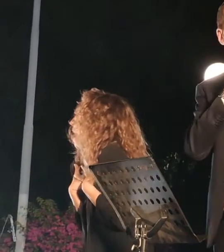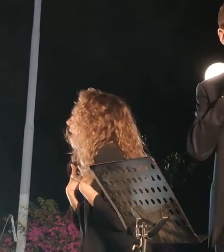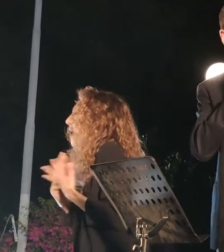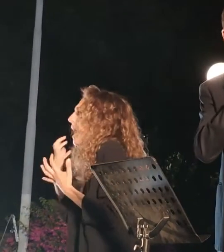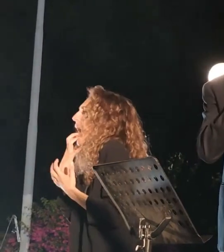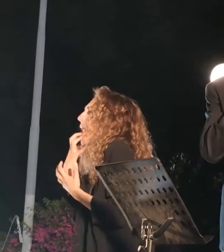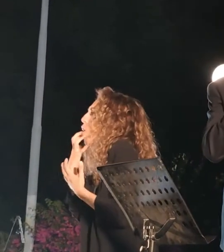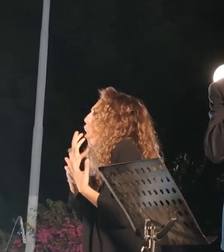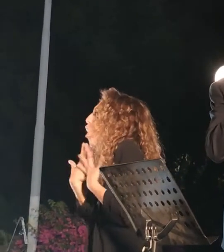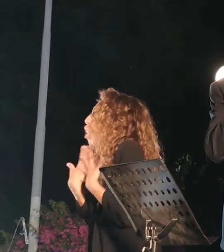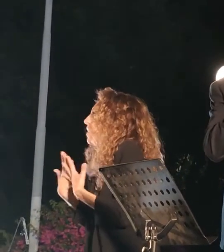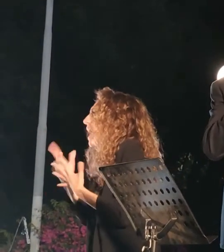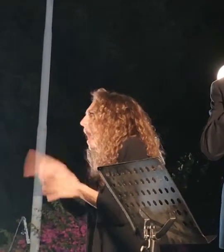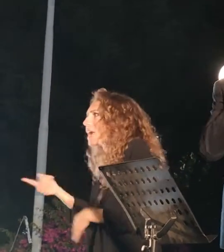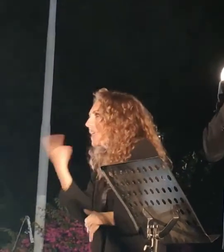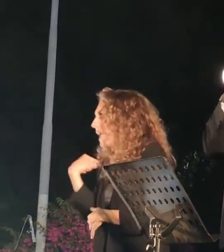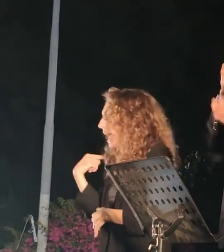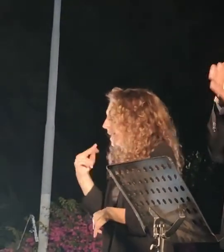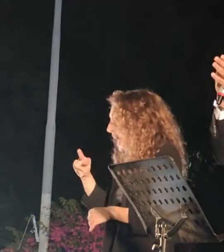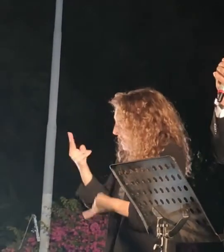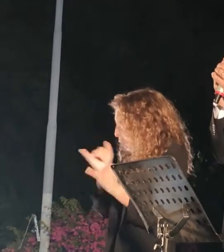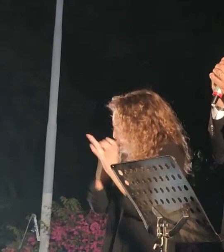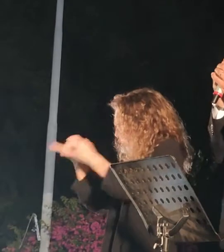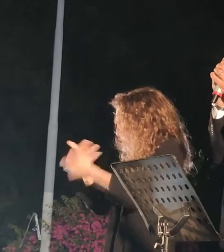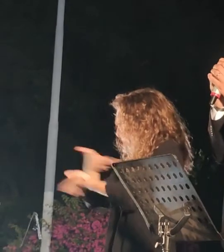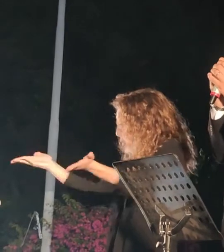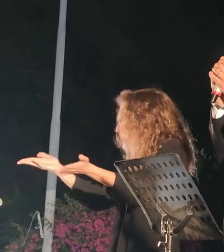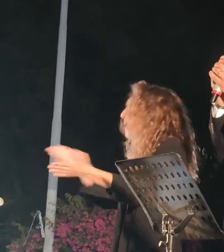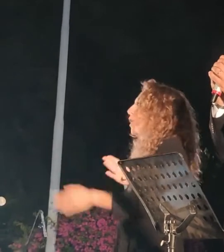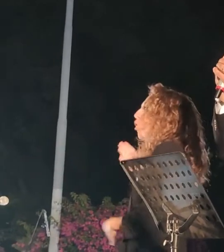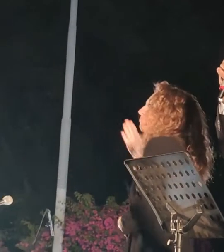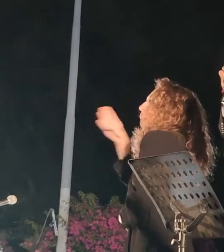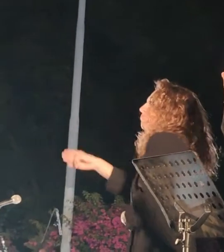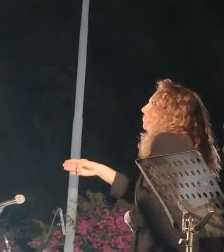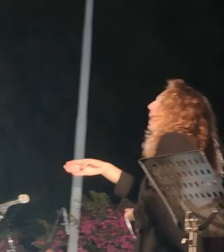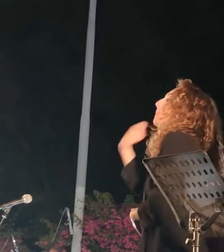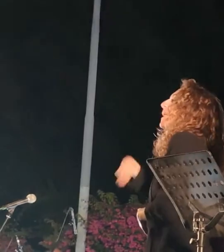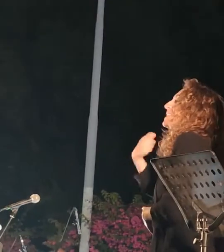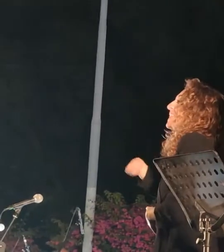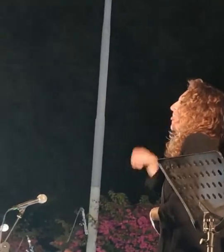quando la mia seconda uscita pubblica mi ha fatto andare la mattarella. Voi